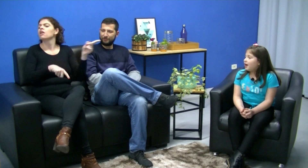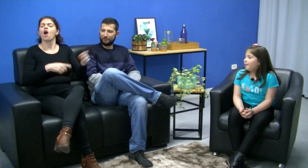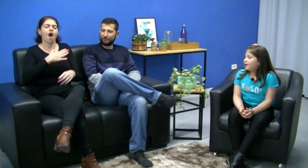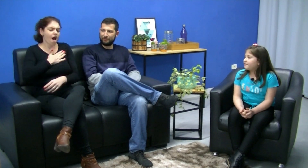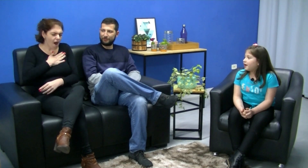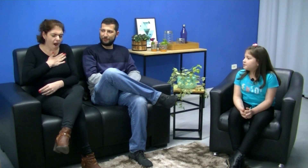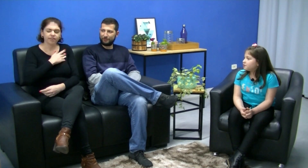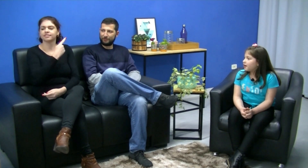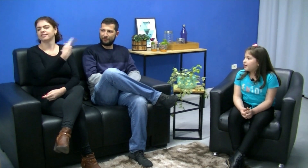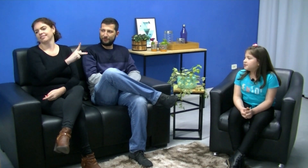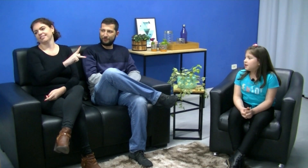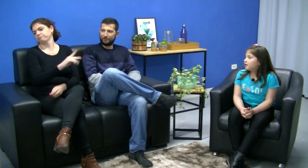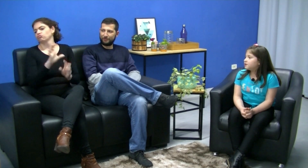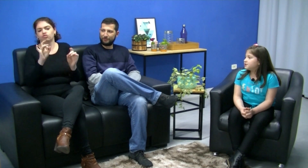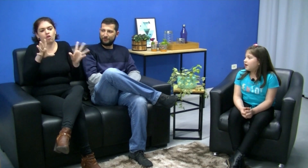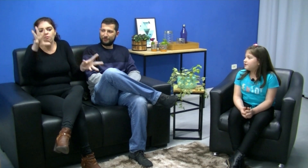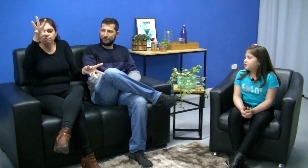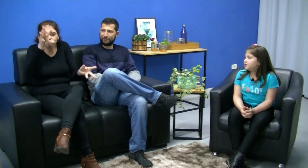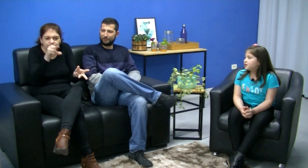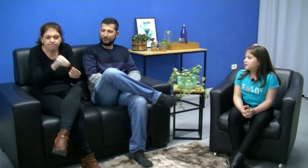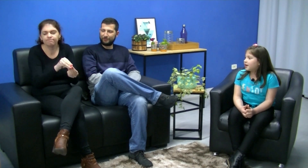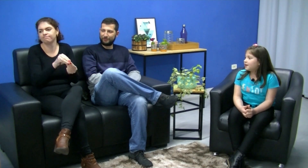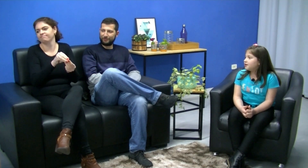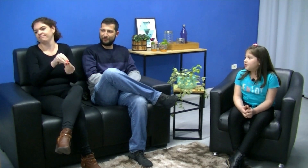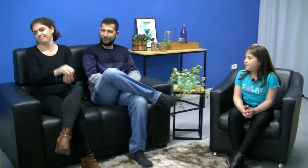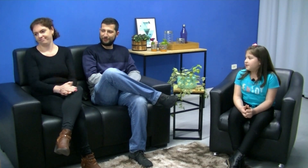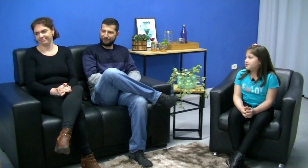para vários lugares ela gostava de cantar em libras.